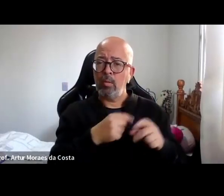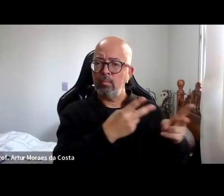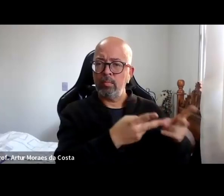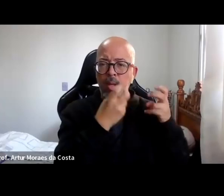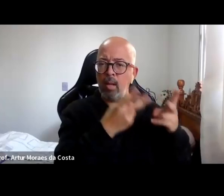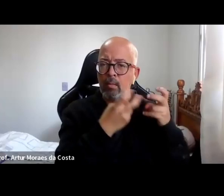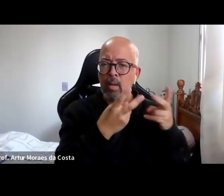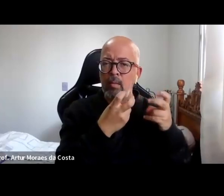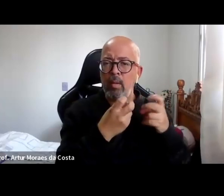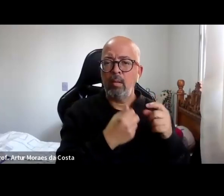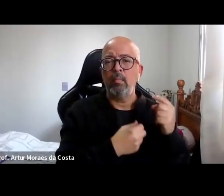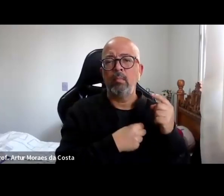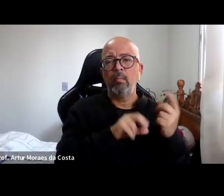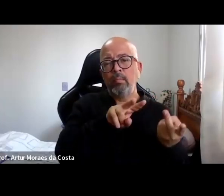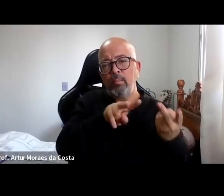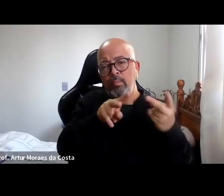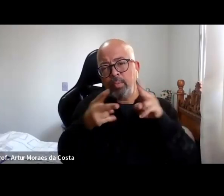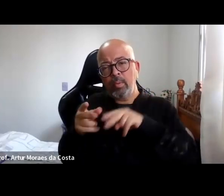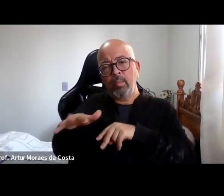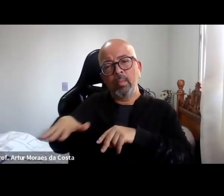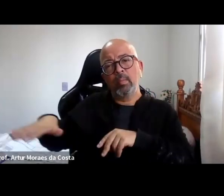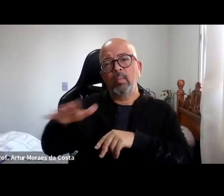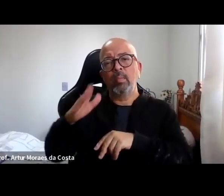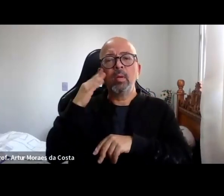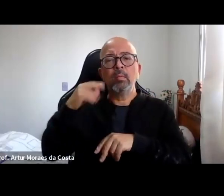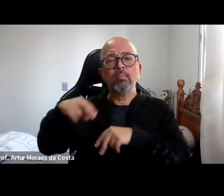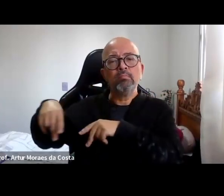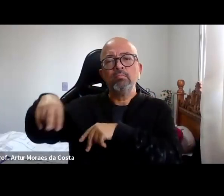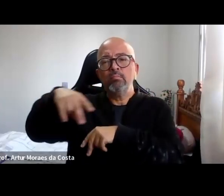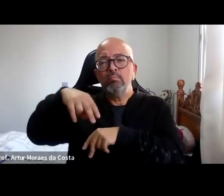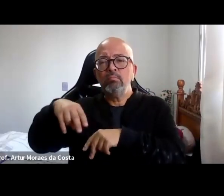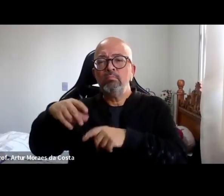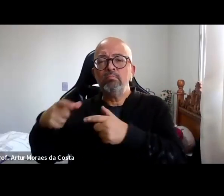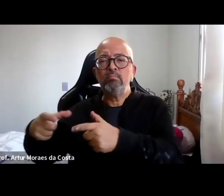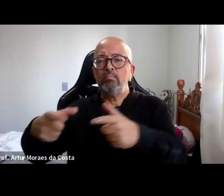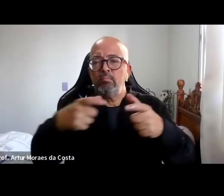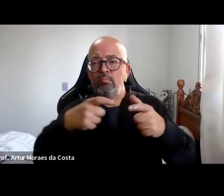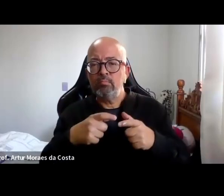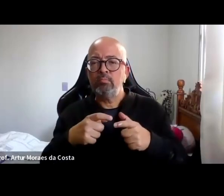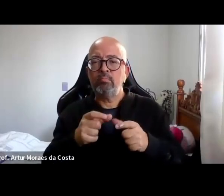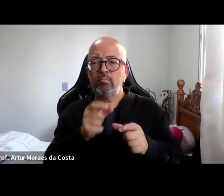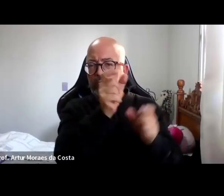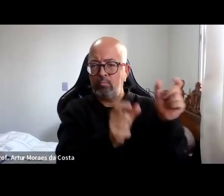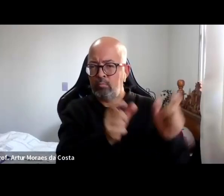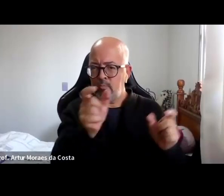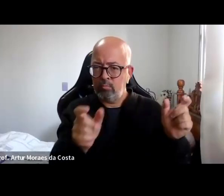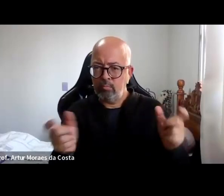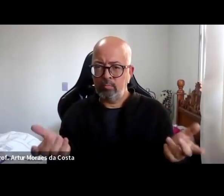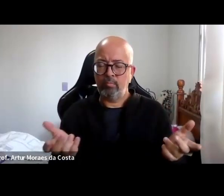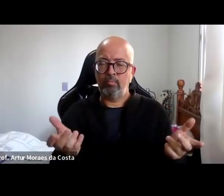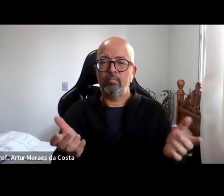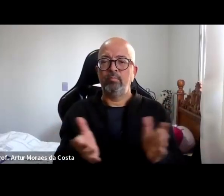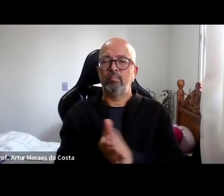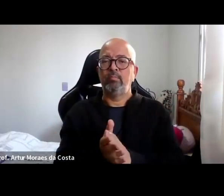espacio y con las personas y luego dependiendo del tiempo y de algunos otros factores se puede dar